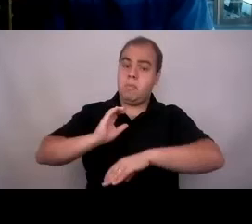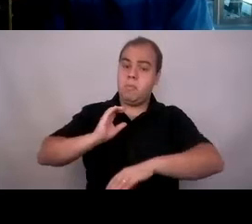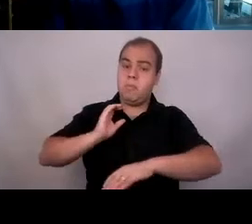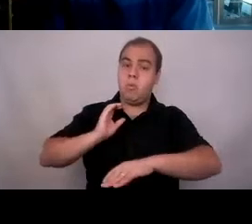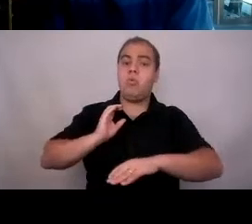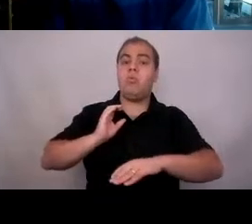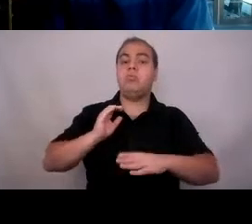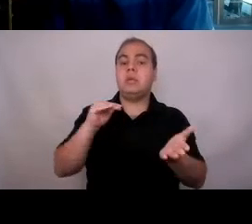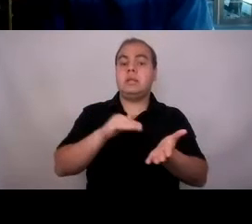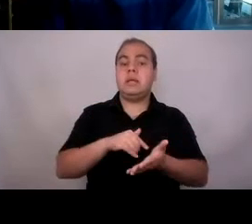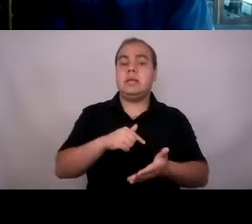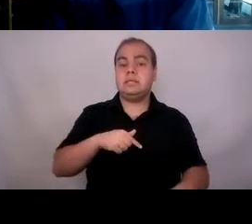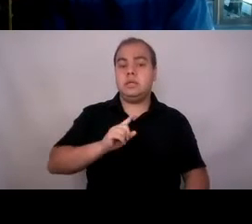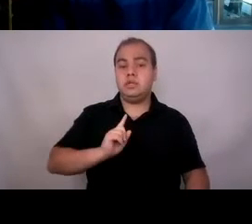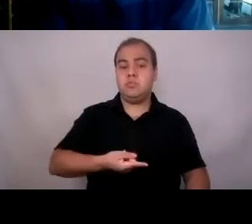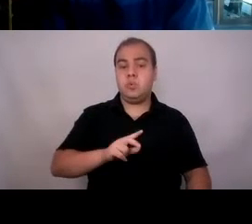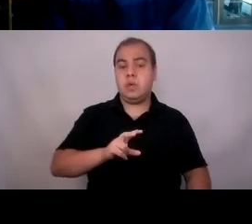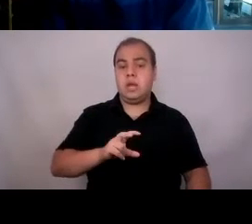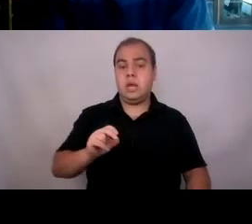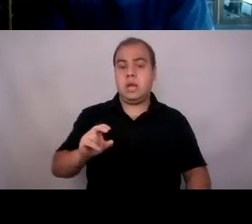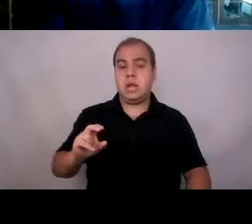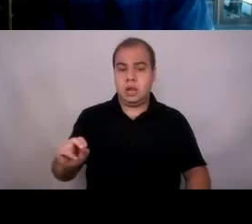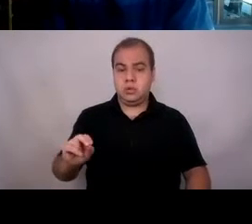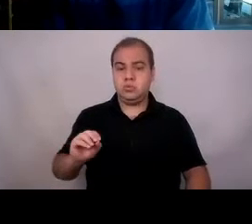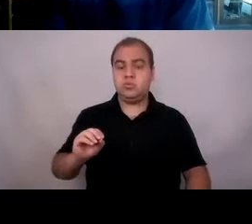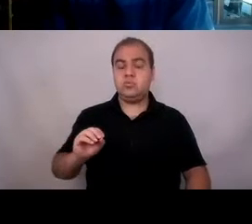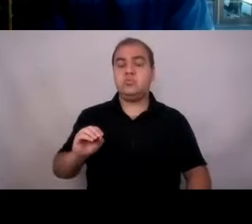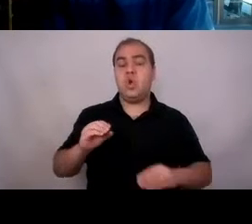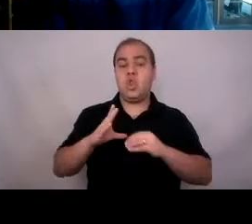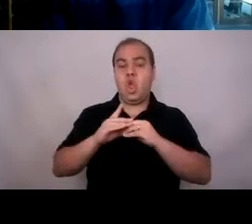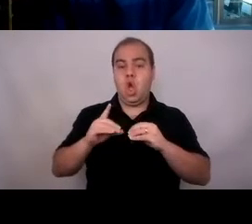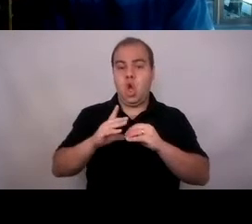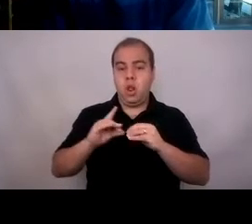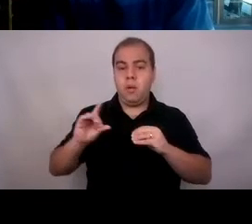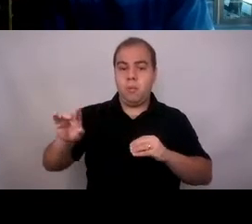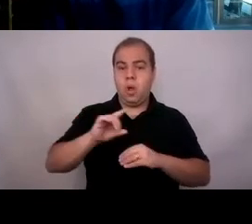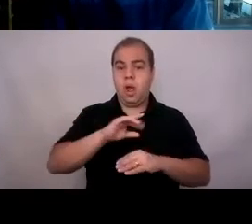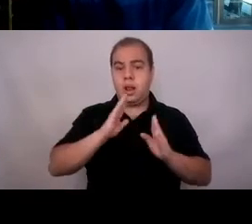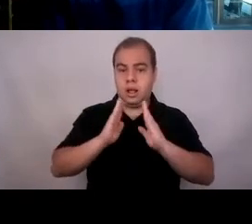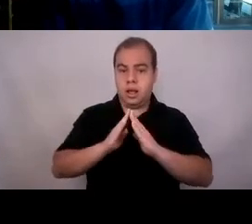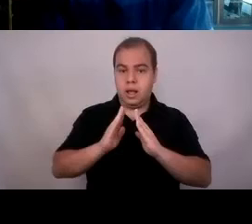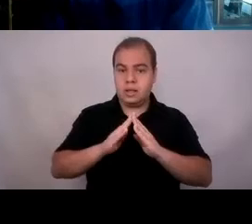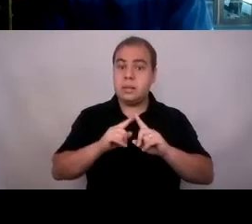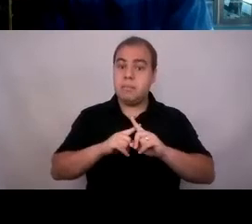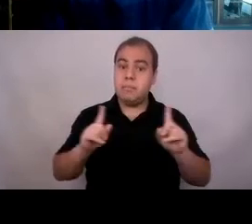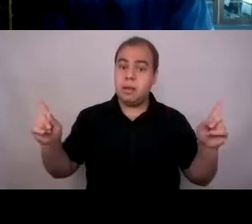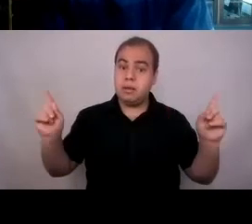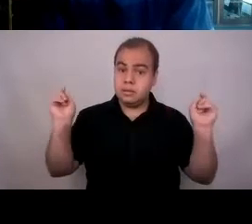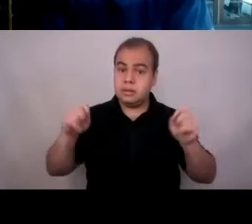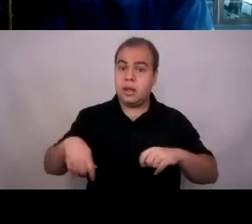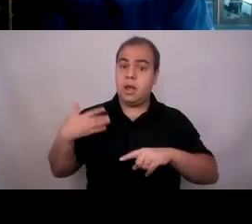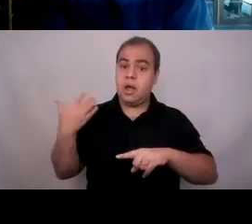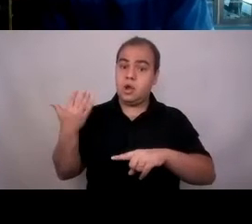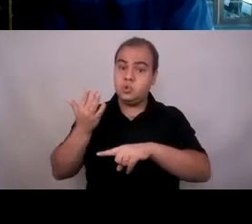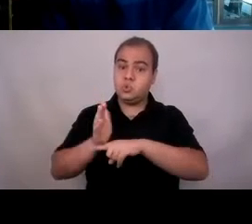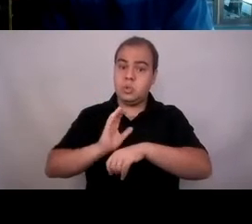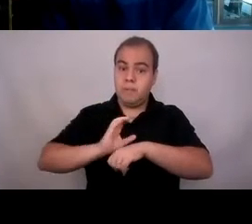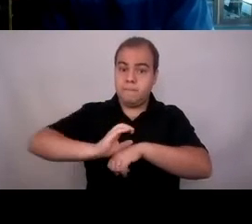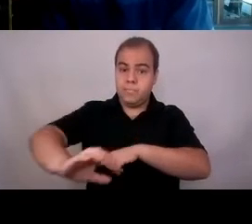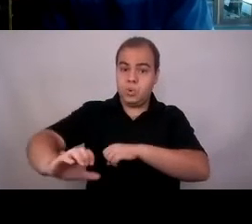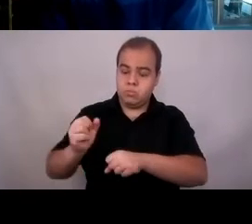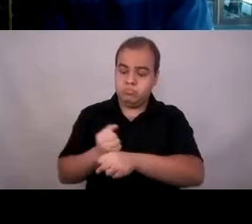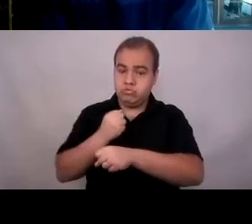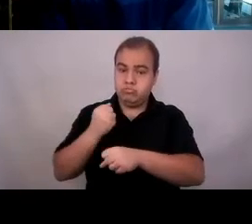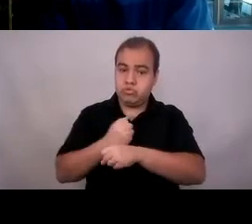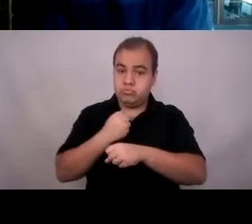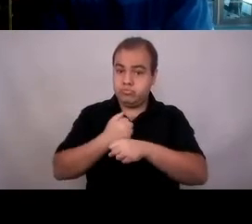de $7.500 por residência. Talvez não paguem todas as medidas, mas $7.500 dá para fazer bastante coisa, né?